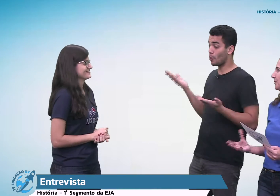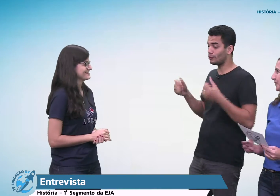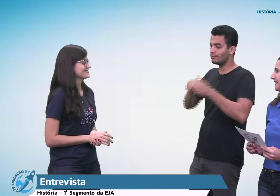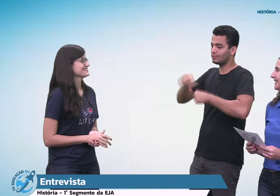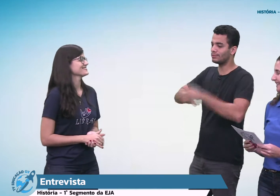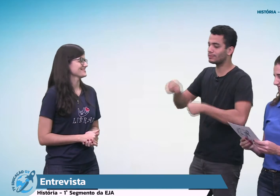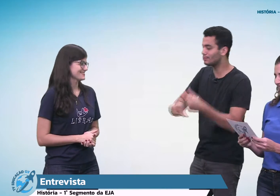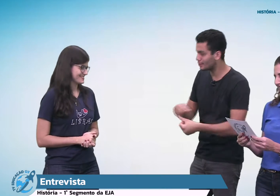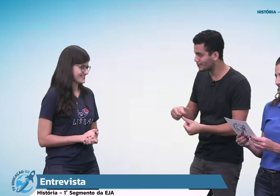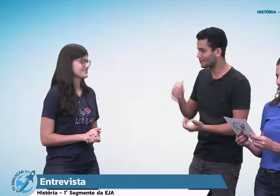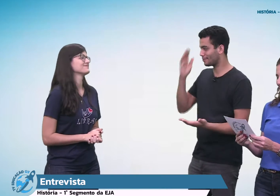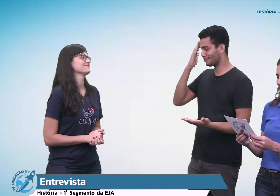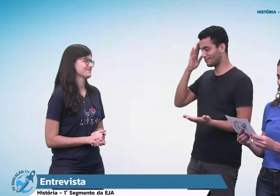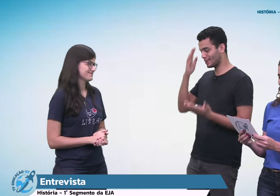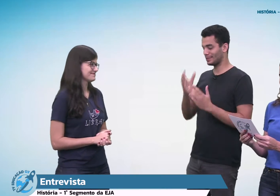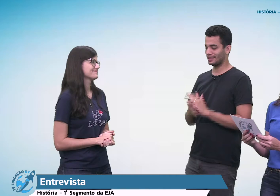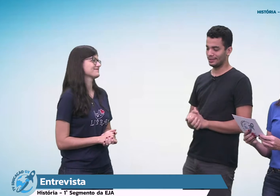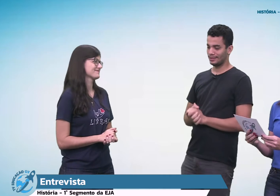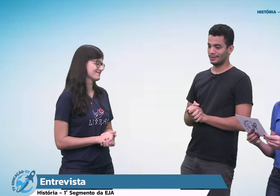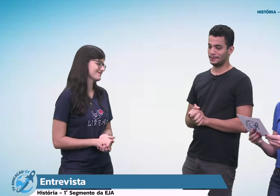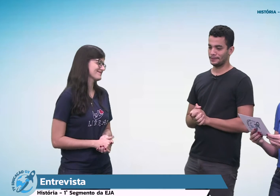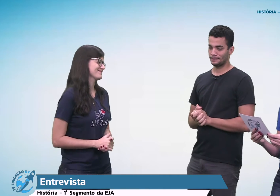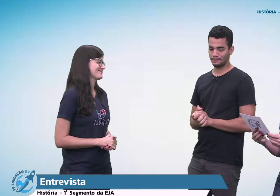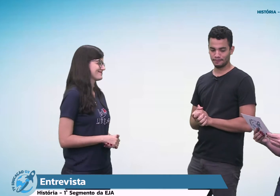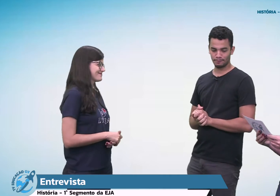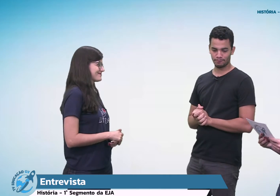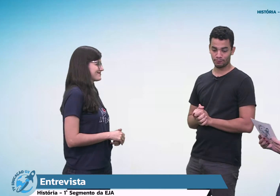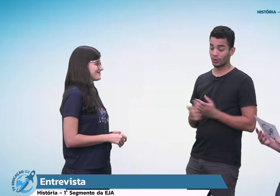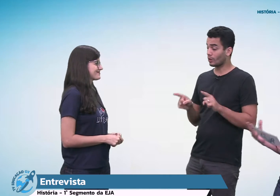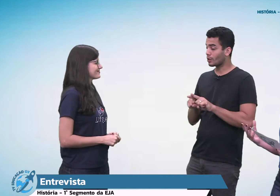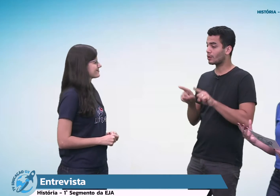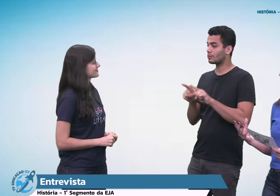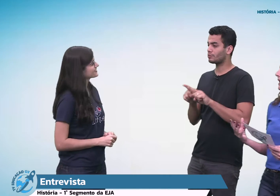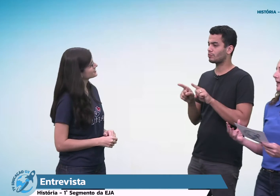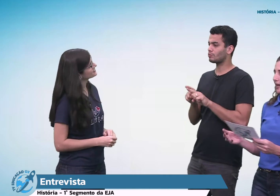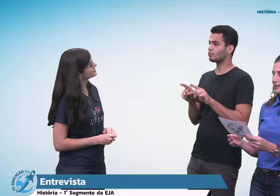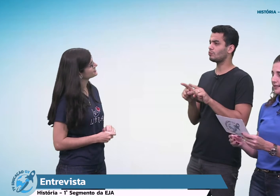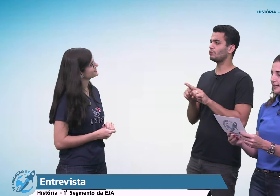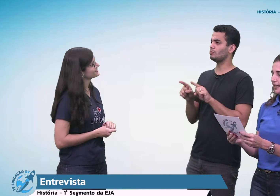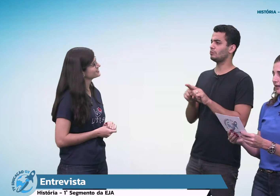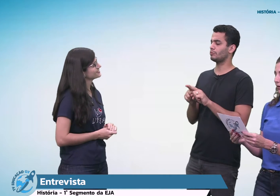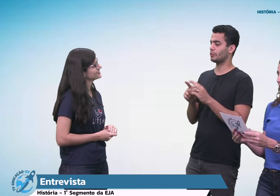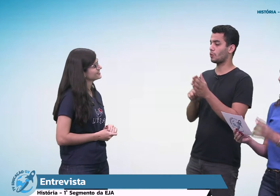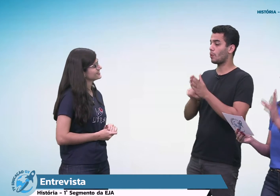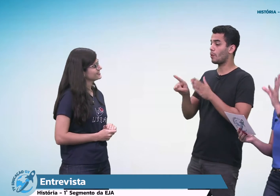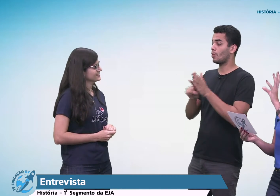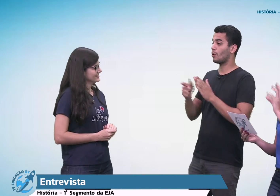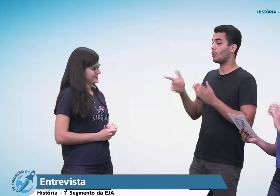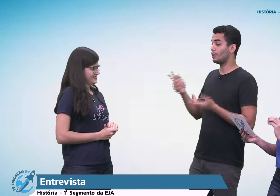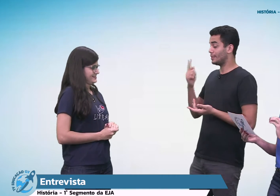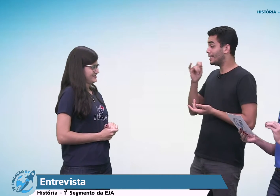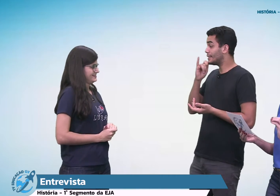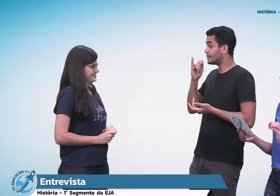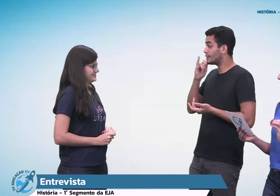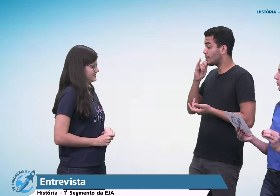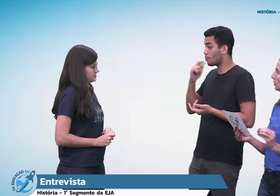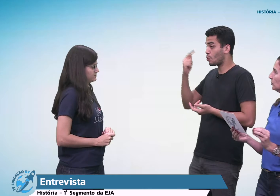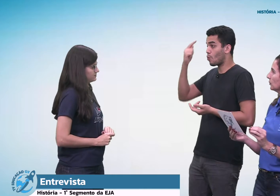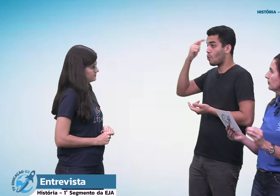surdo-mudo. Isso. E como o entendimento do surdo